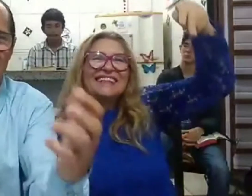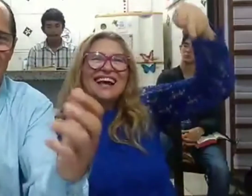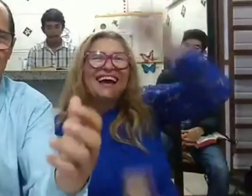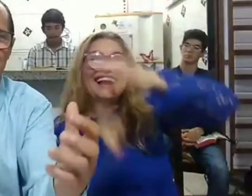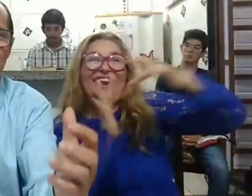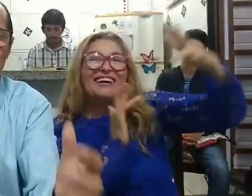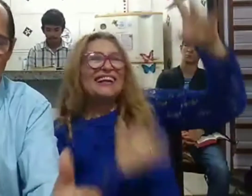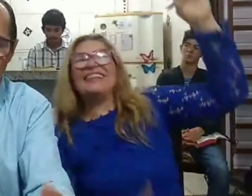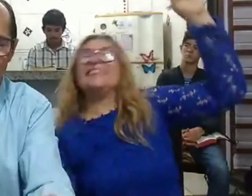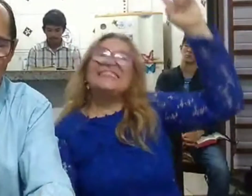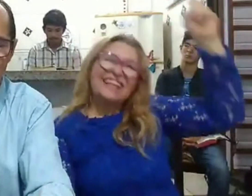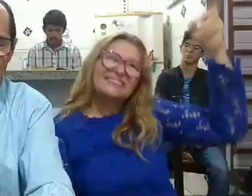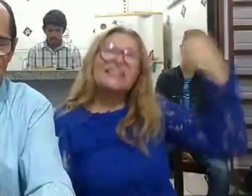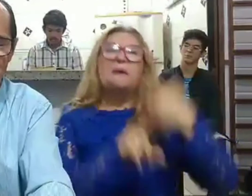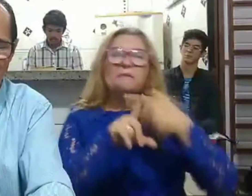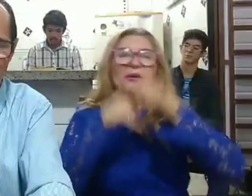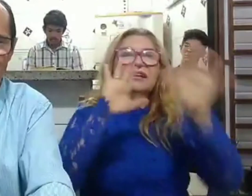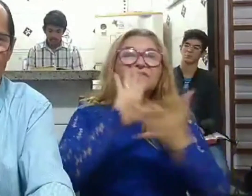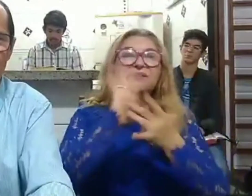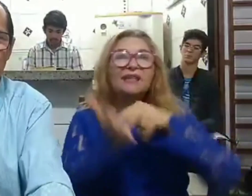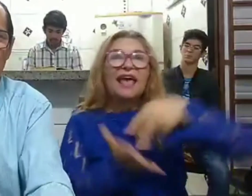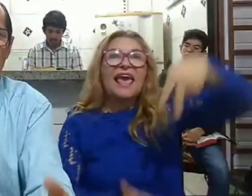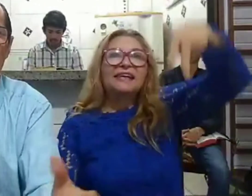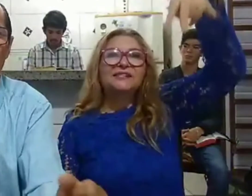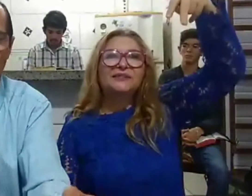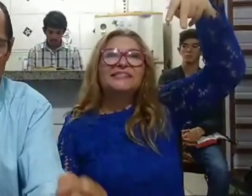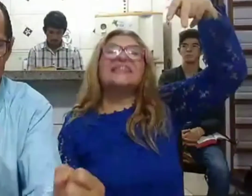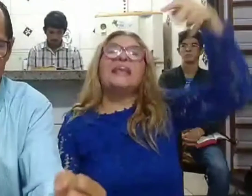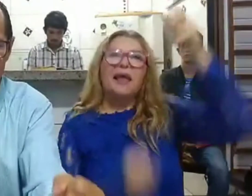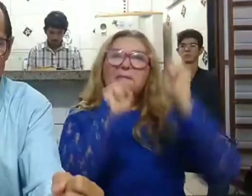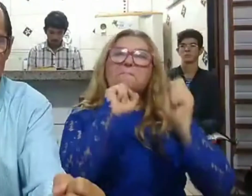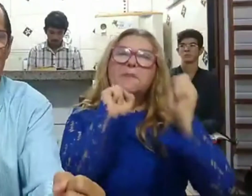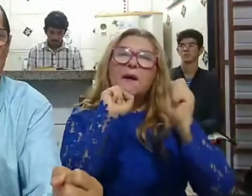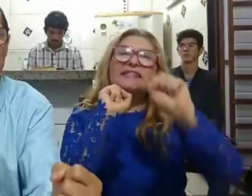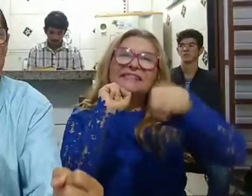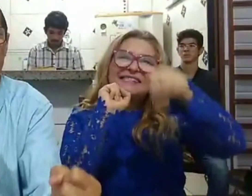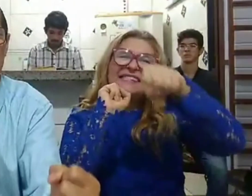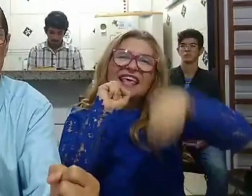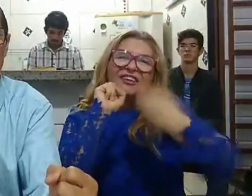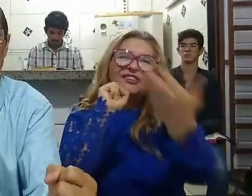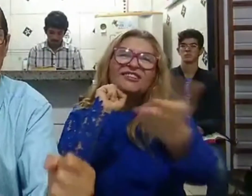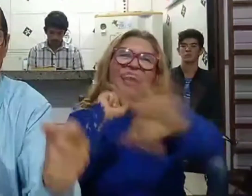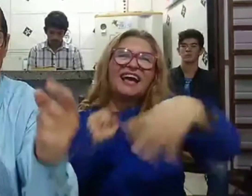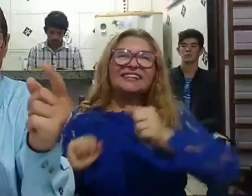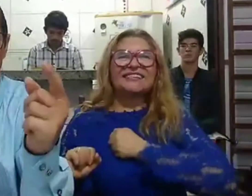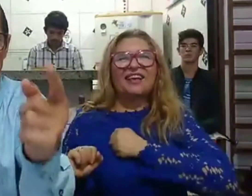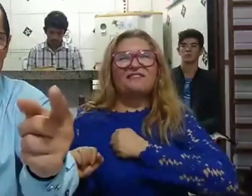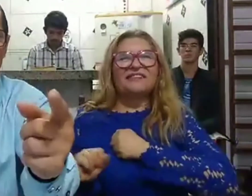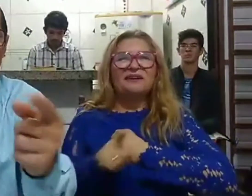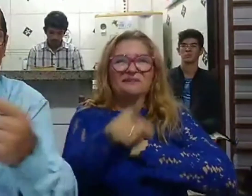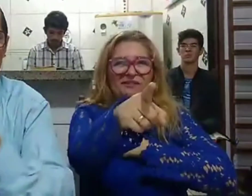glória a Deus, porque ele ressuscitou e ele pode garantir esta salvação eterna